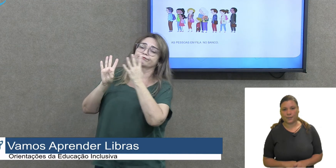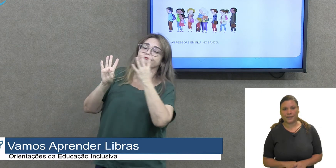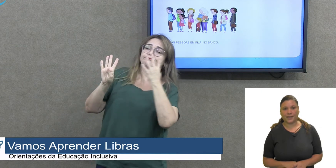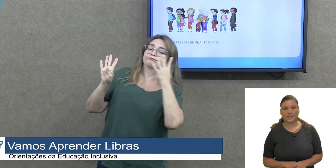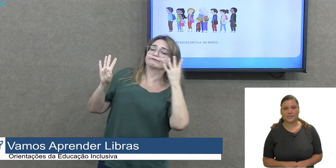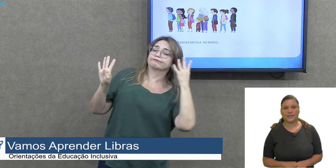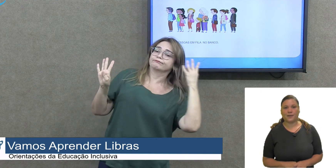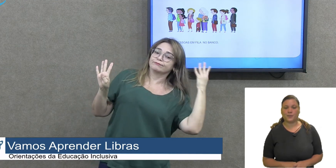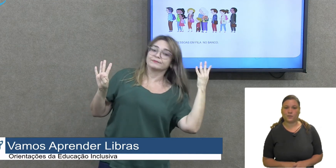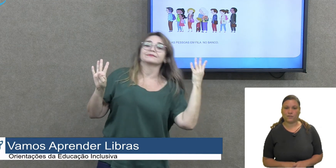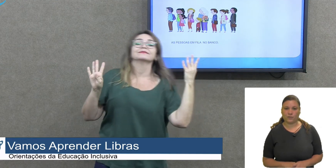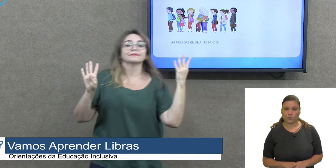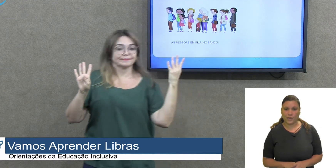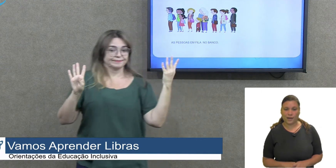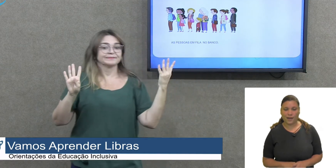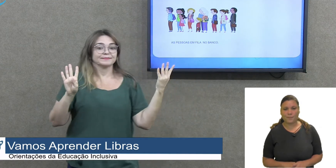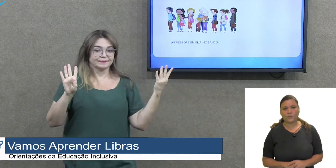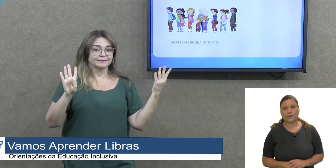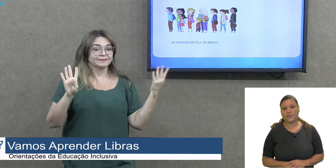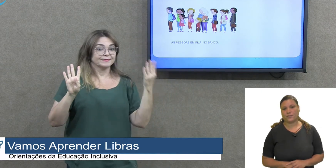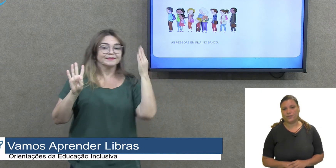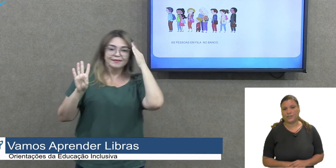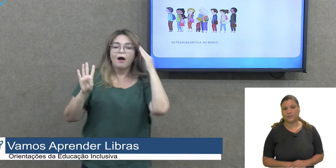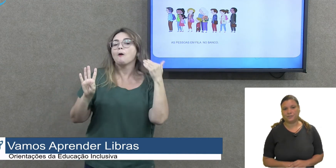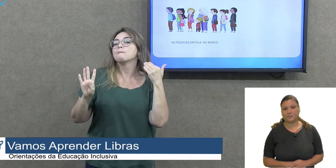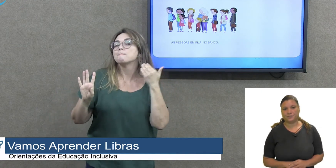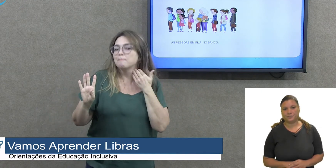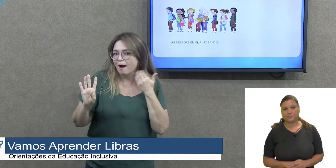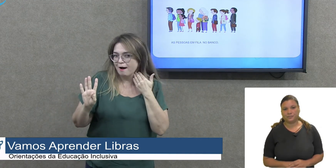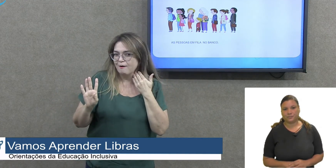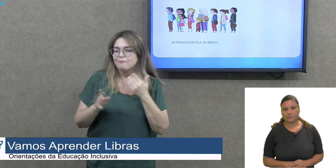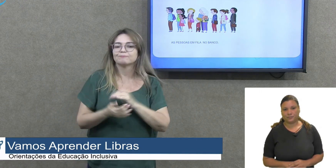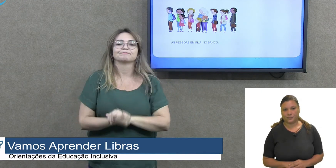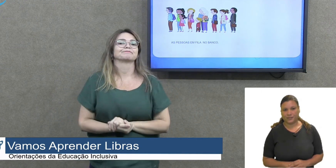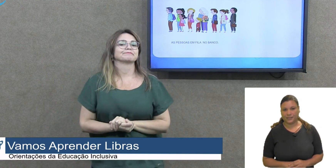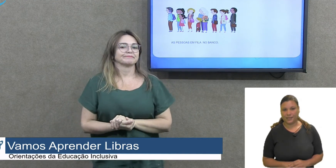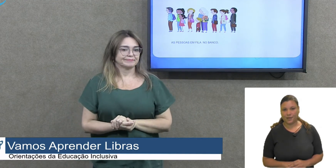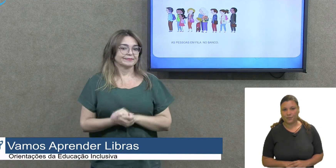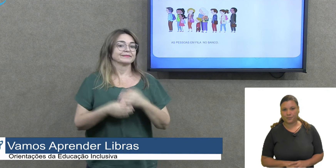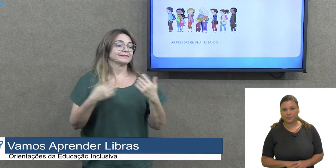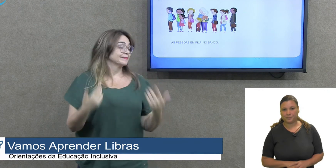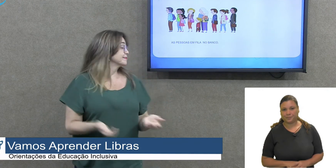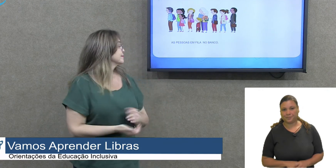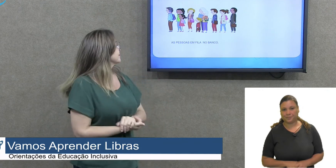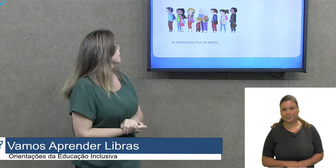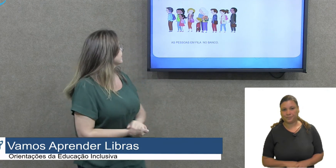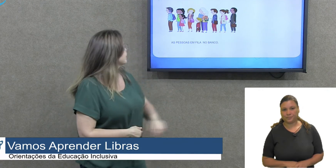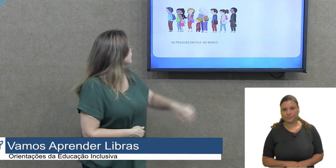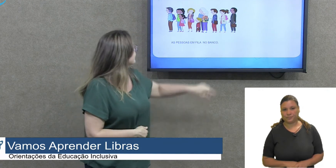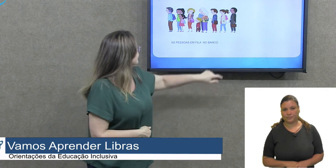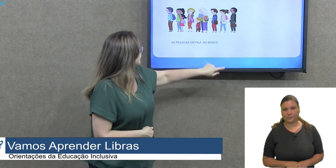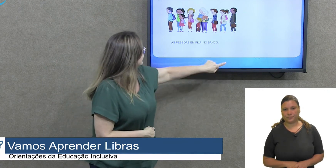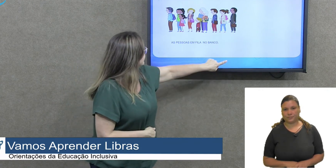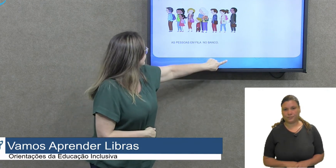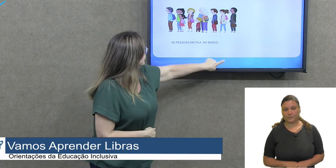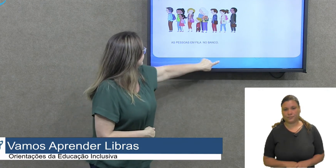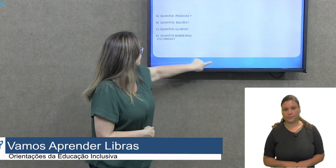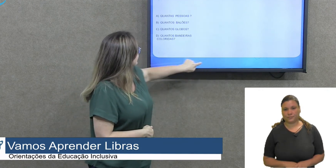Volta lá para trás. A pessoa vai voltar lá para o final da fila. Entendeu?